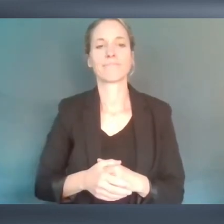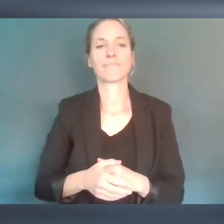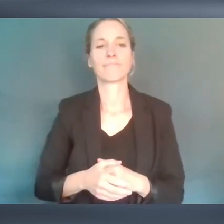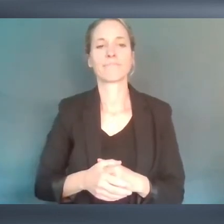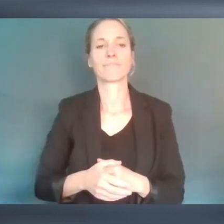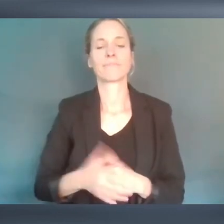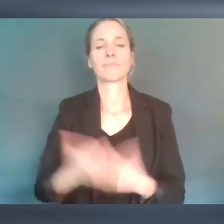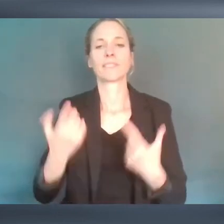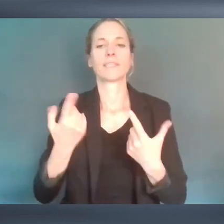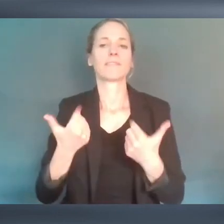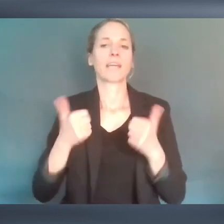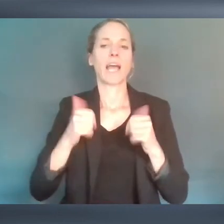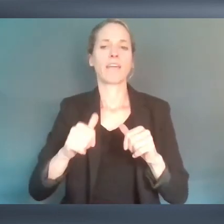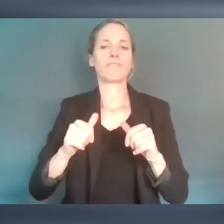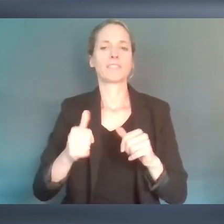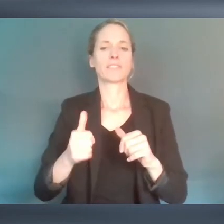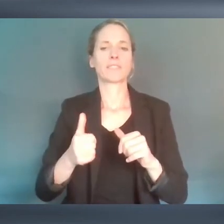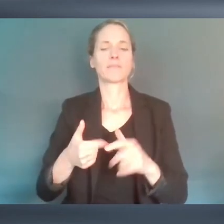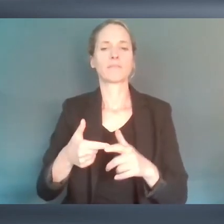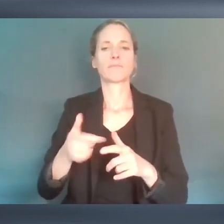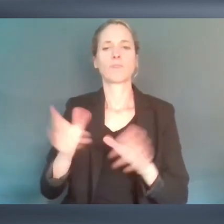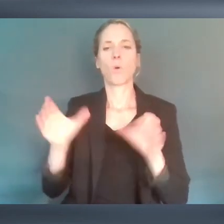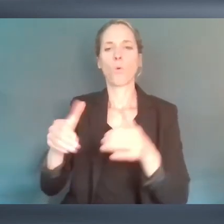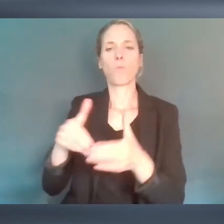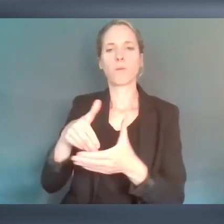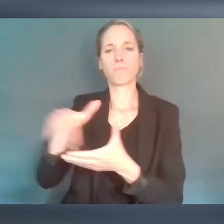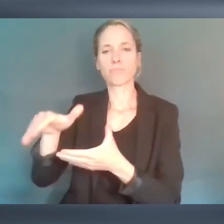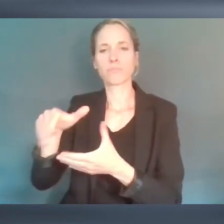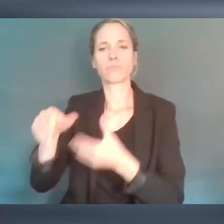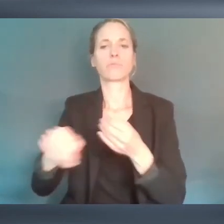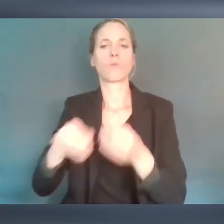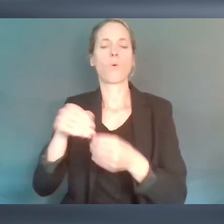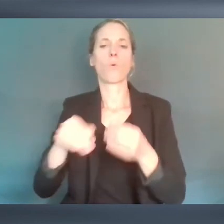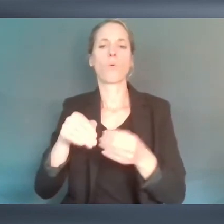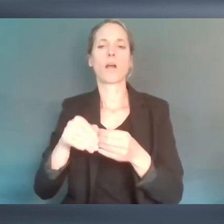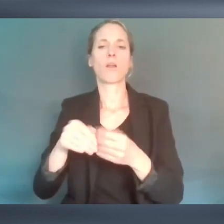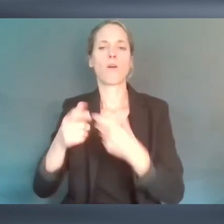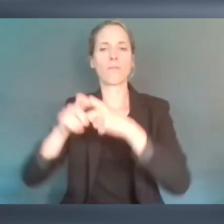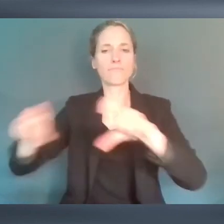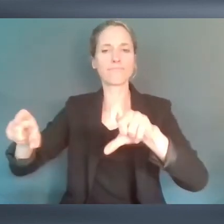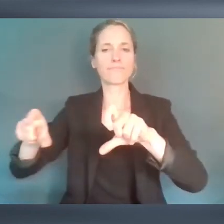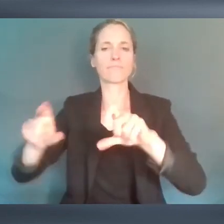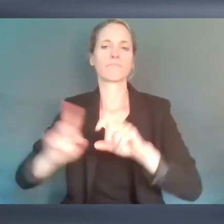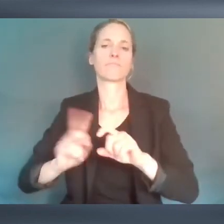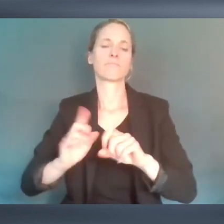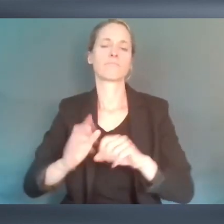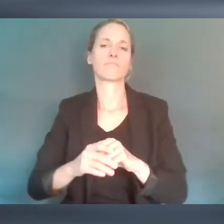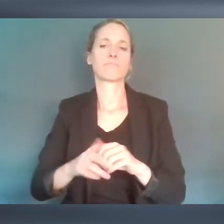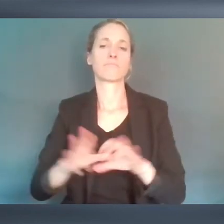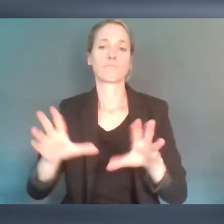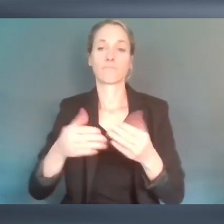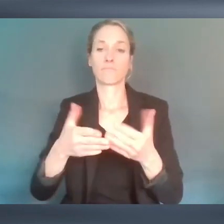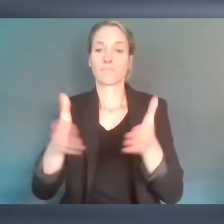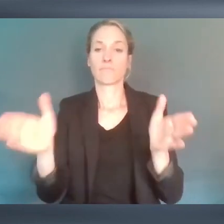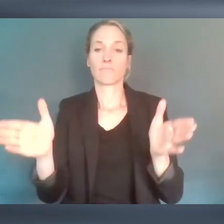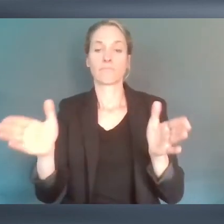marginaliser, c'est donc la liberté et la solidarité, tout en acceptant qu'il peut y avoir des mesures d'accompagnement, des mesures spécifiques. C'est l'égalité